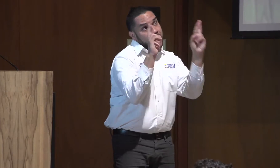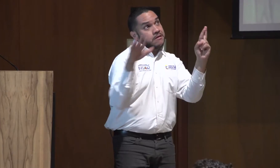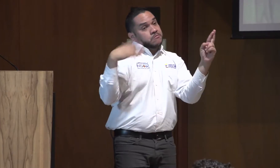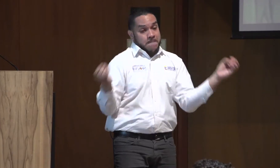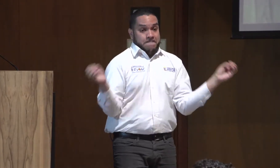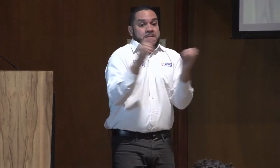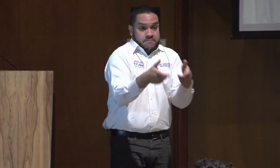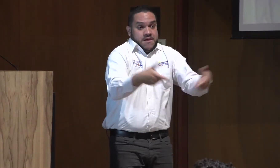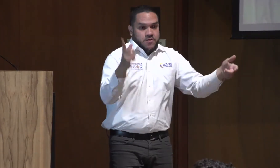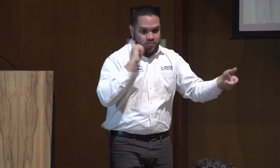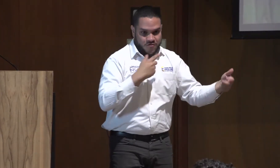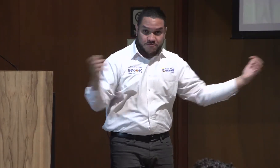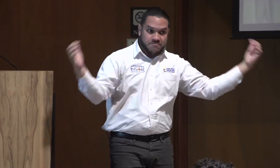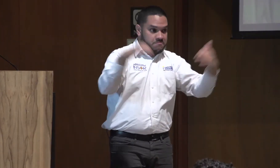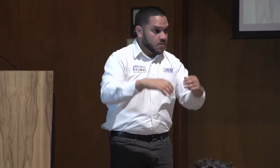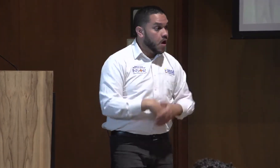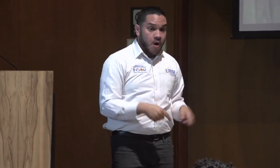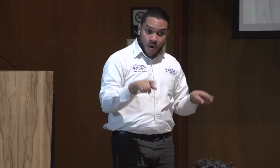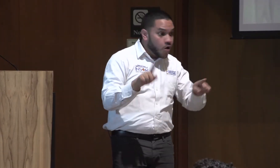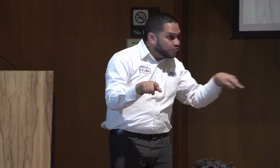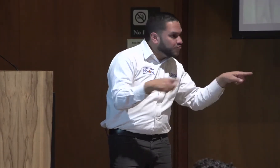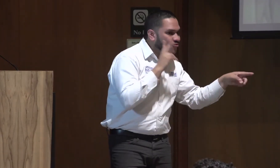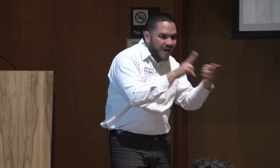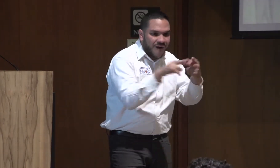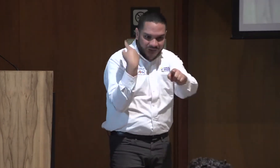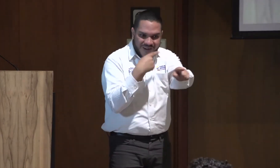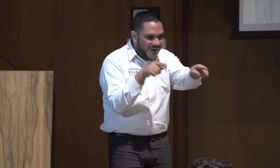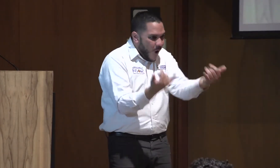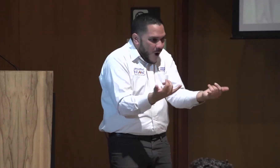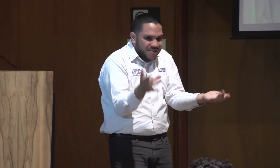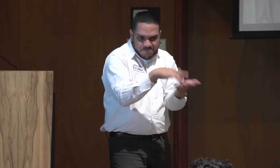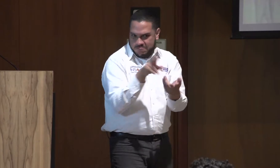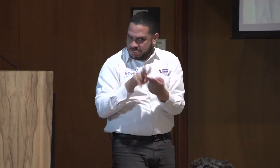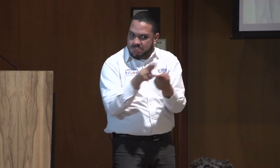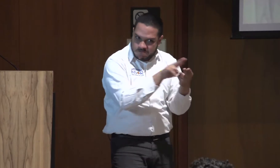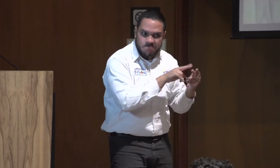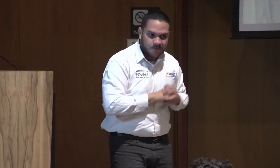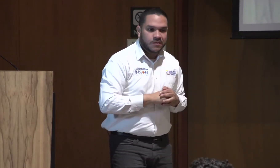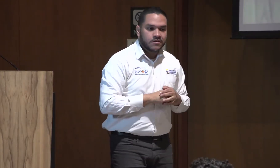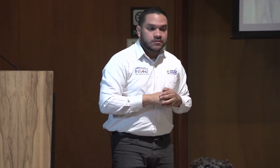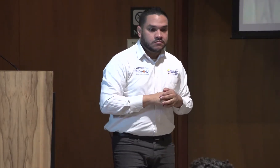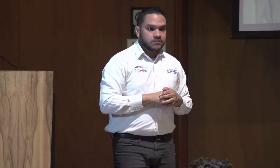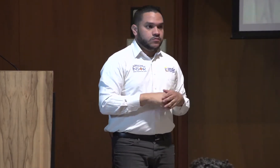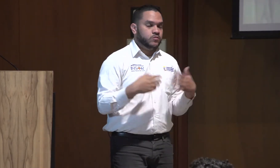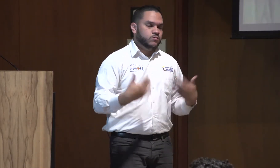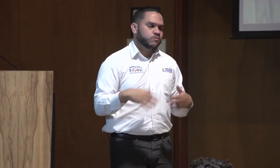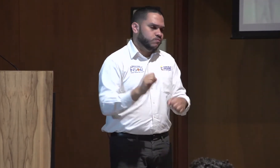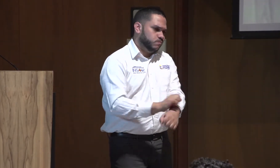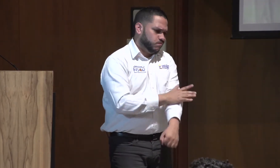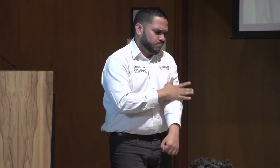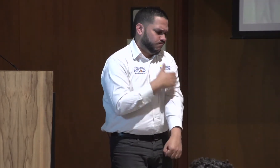estas personas. A muchas de las personas sordas que están aquí las reconozco, las sé que han surgido y me maravilla, me